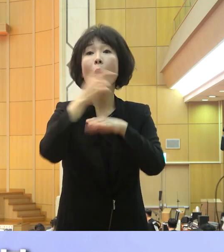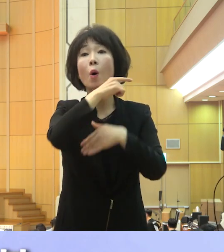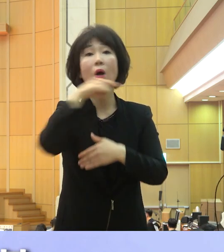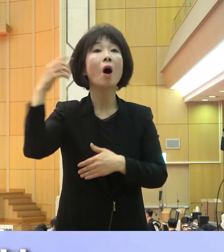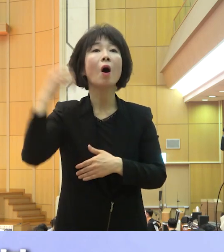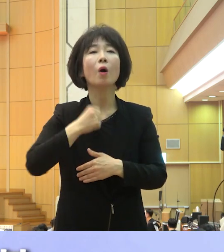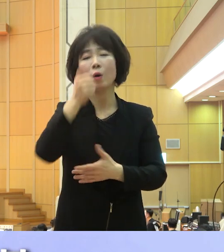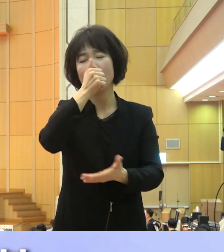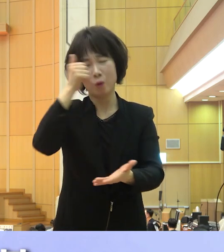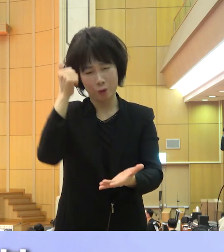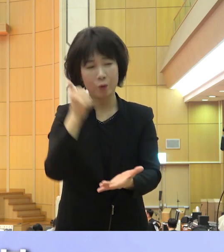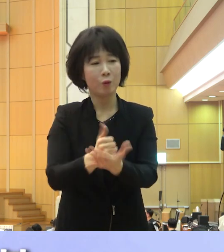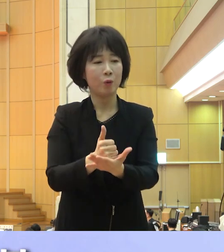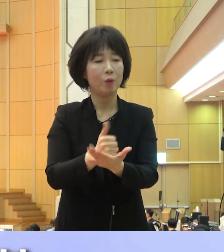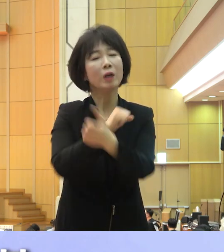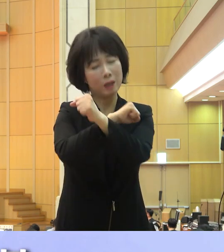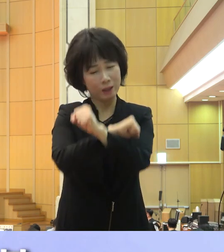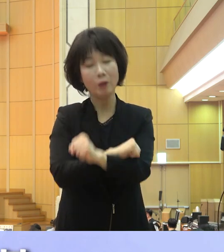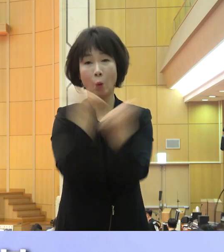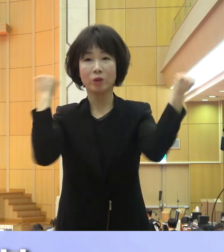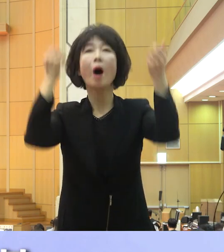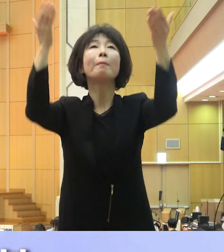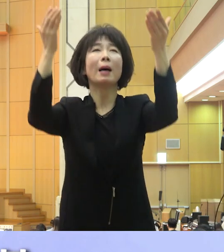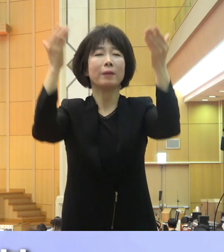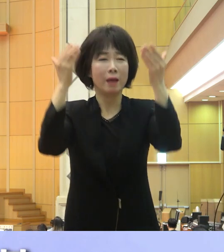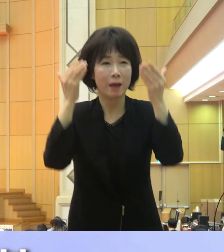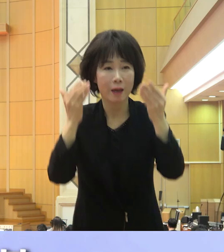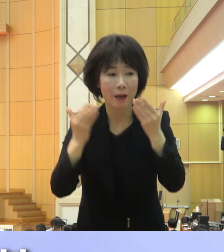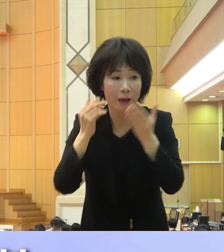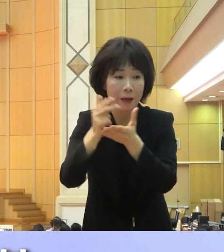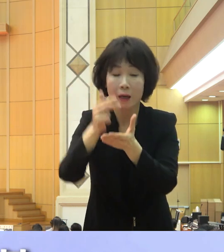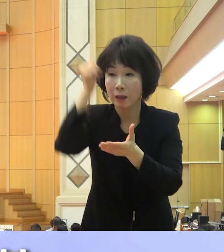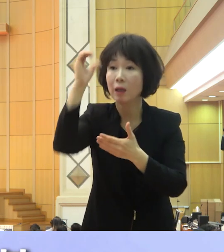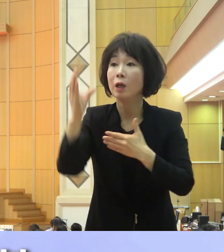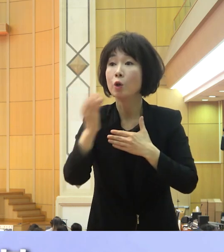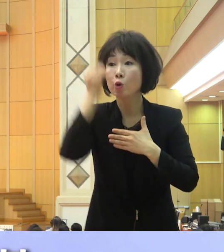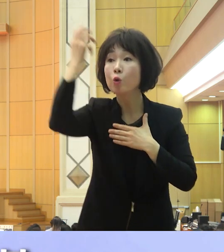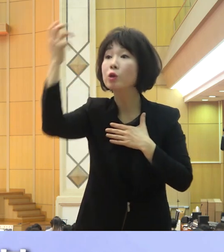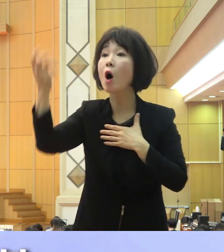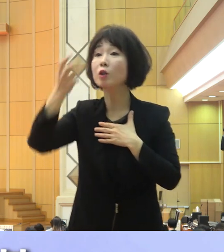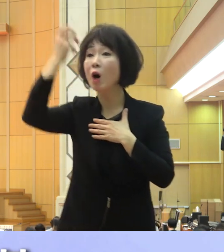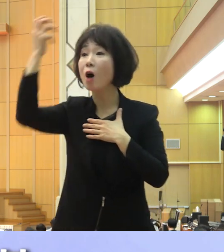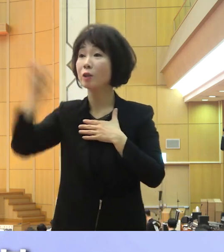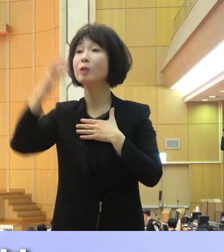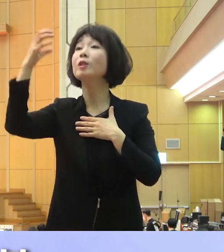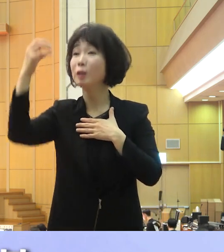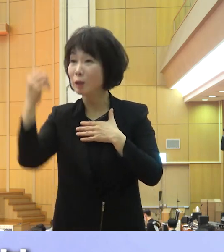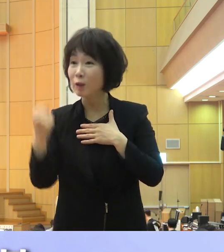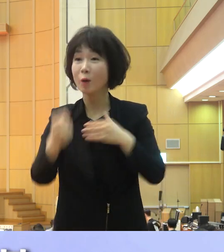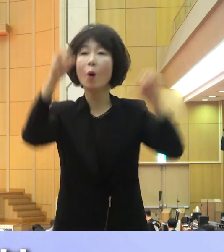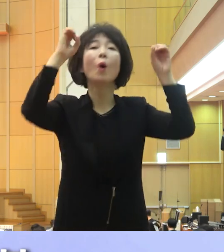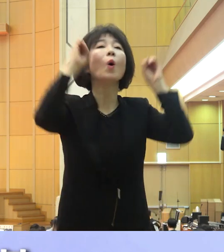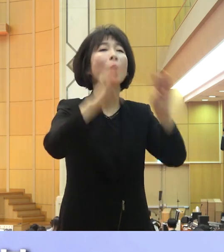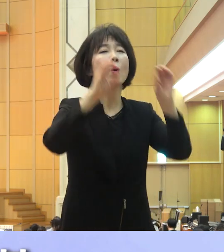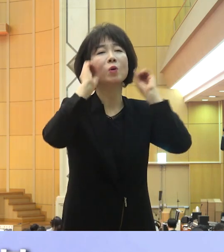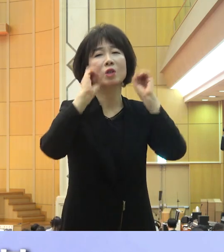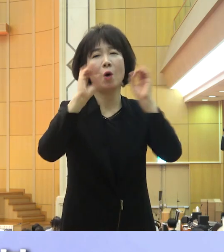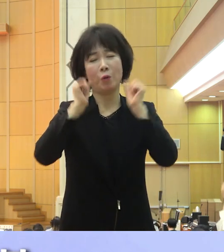주의 보혈로 사랑받네. 주